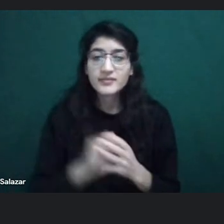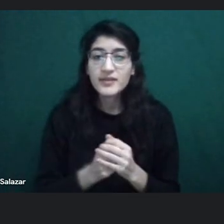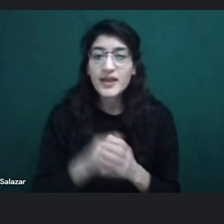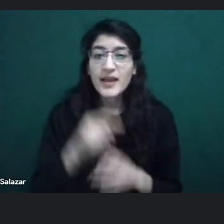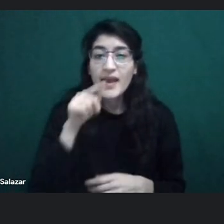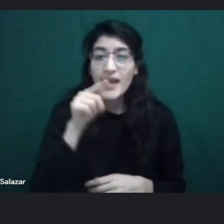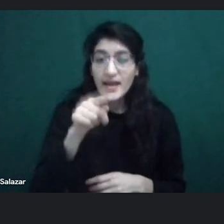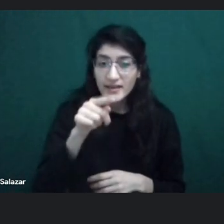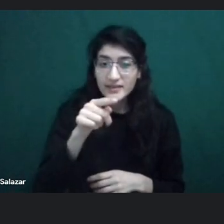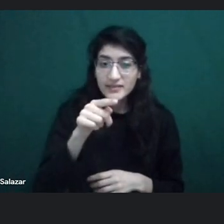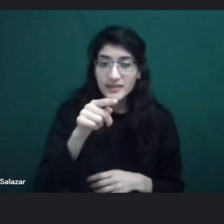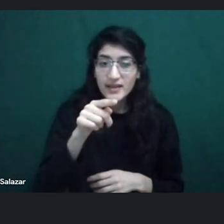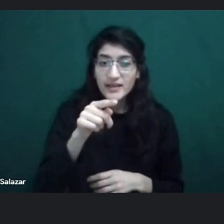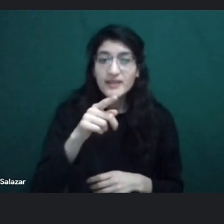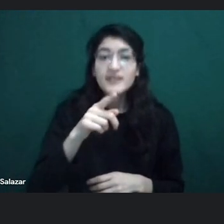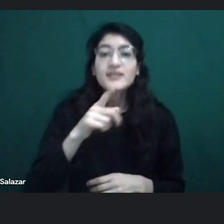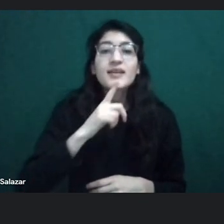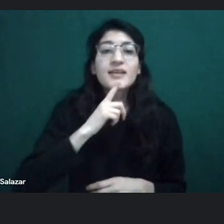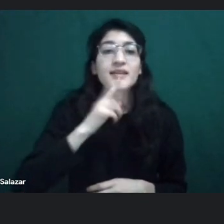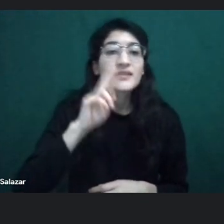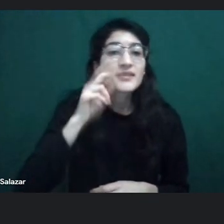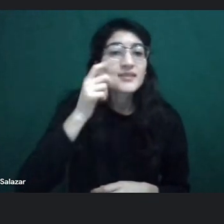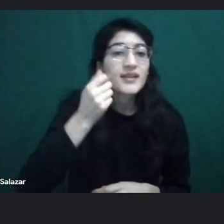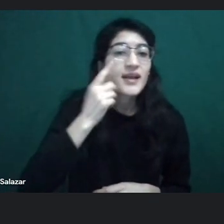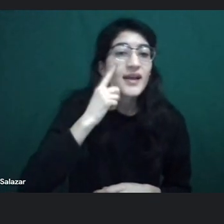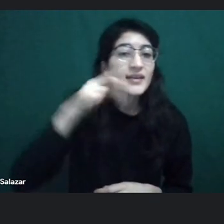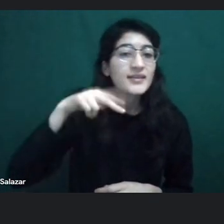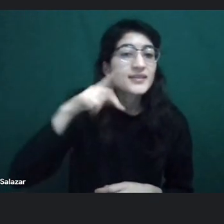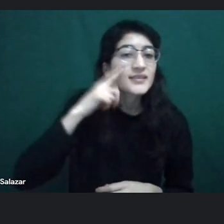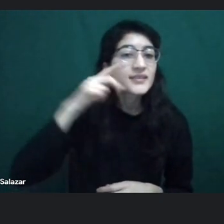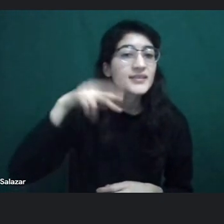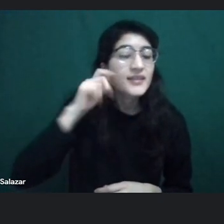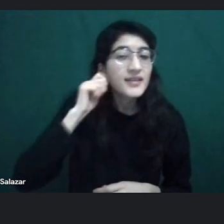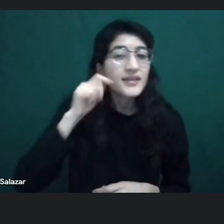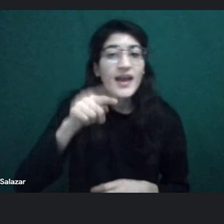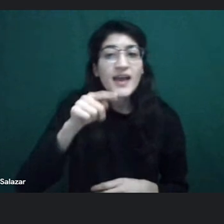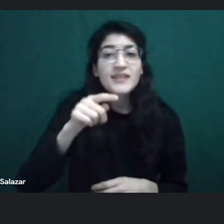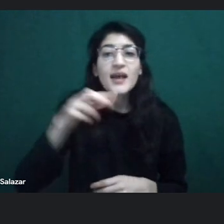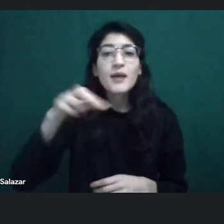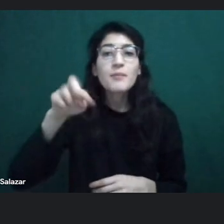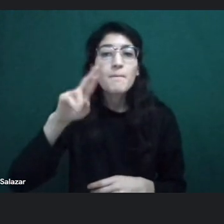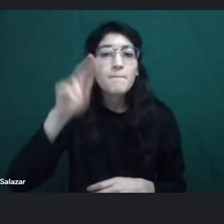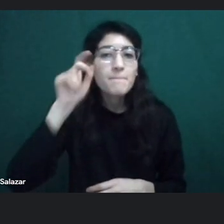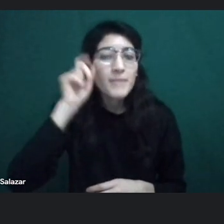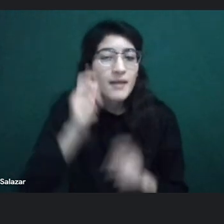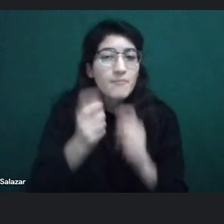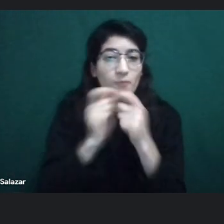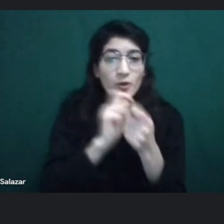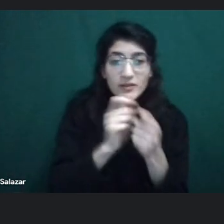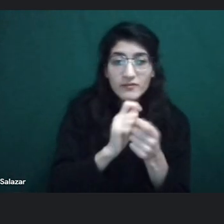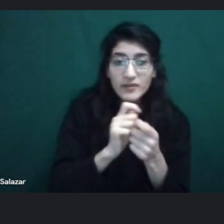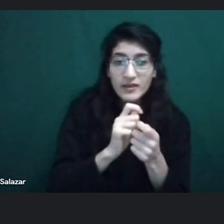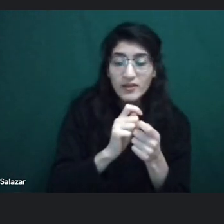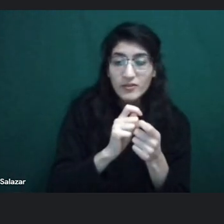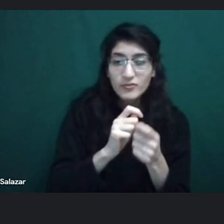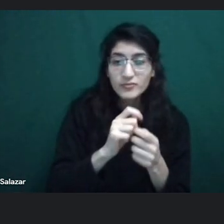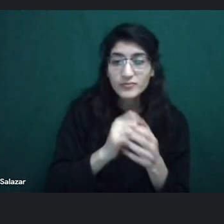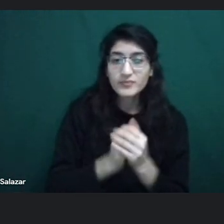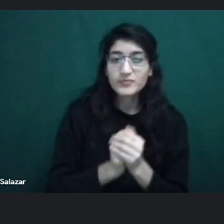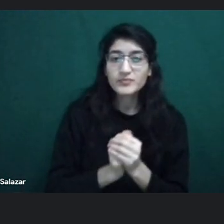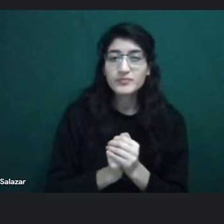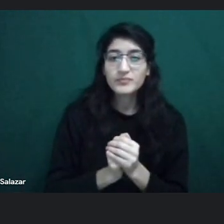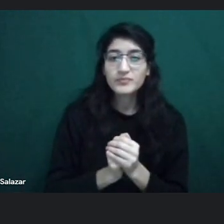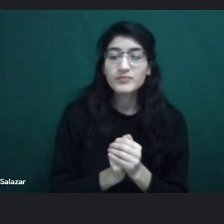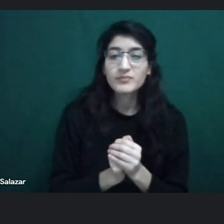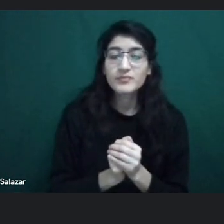premodificando. Premodificador. Y en el caso de premodificador teníamos dos opciones, sustantivo o adjetivo. Acá, ¿cómo está?